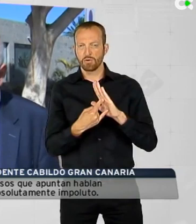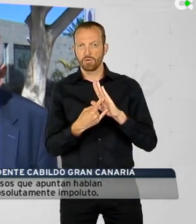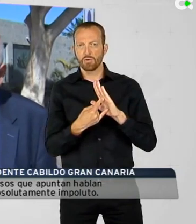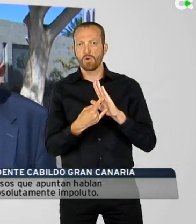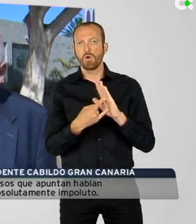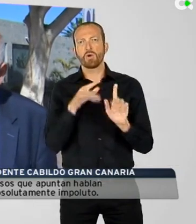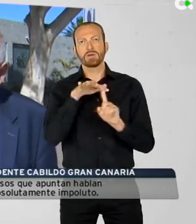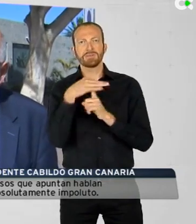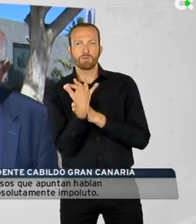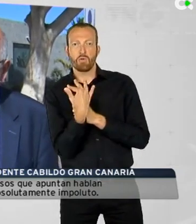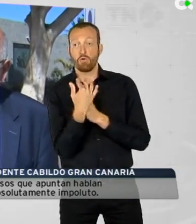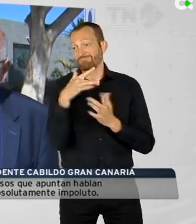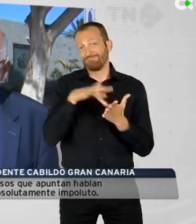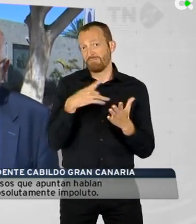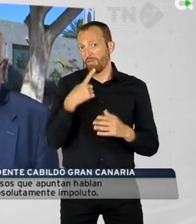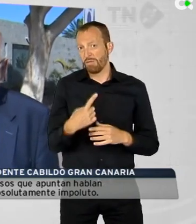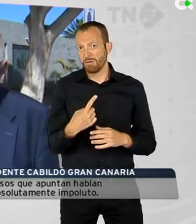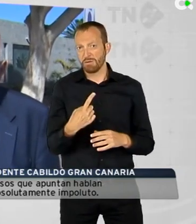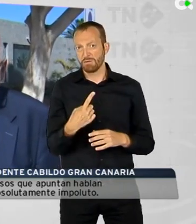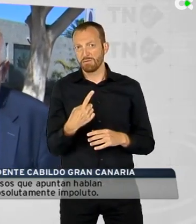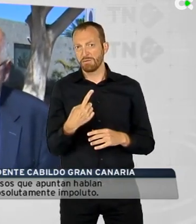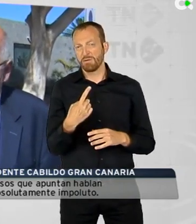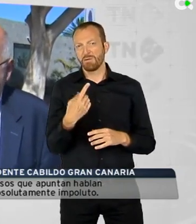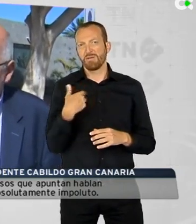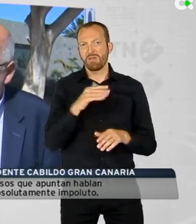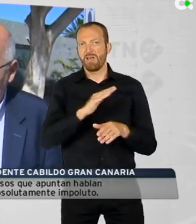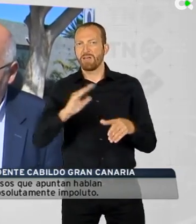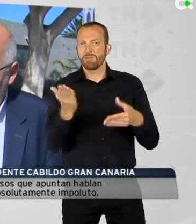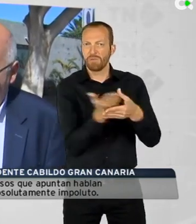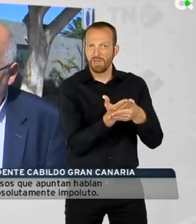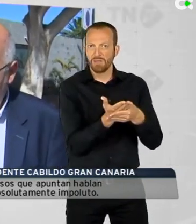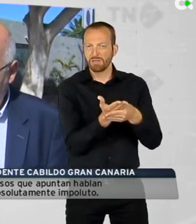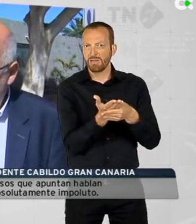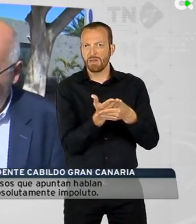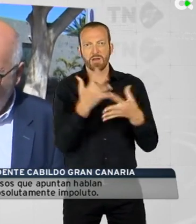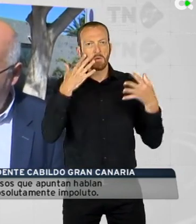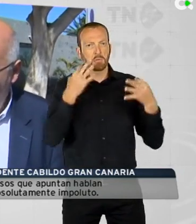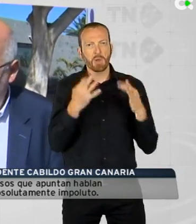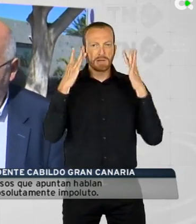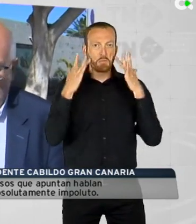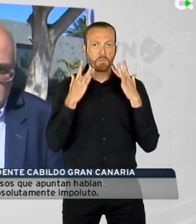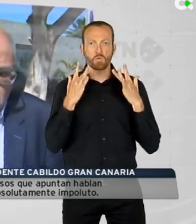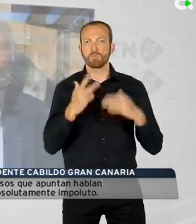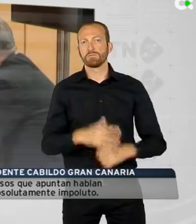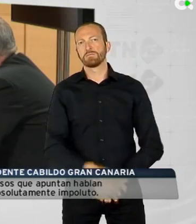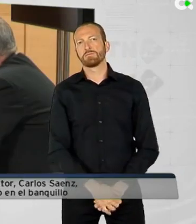los casos que apuntan hablan de un expediente absolutamente impoluto.